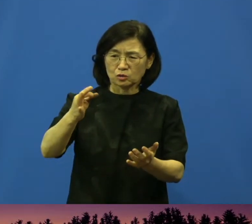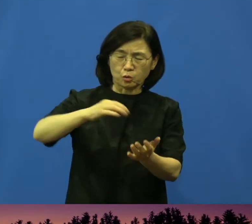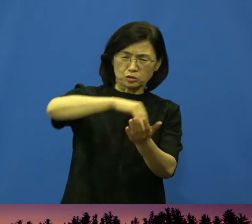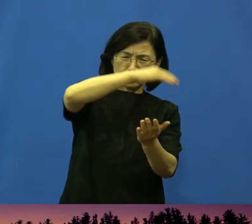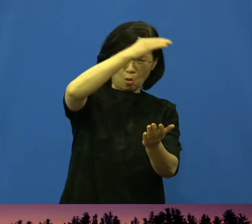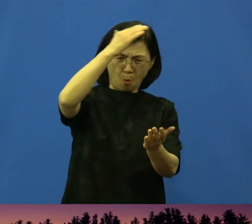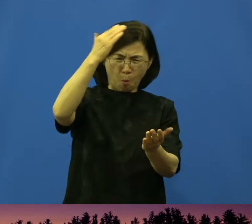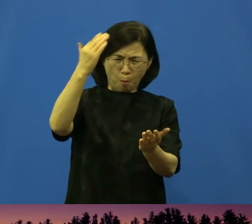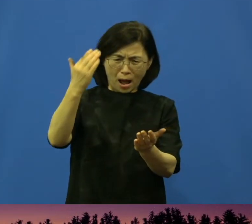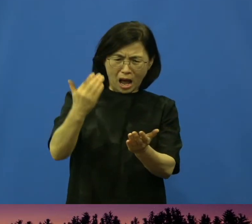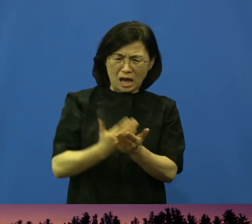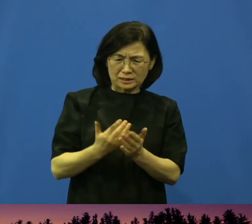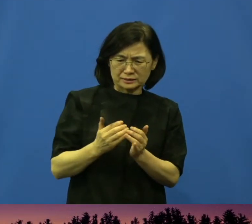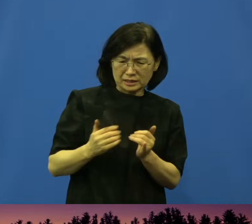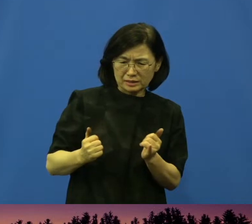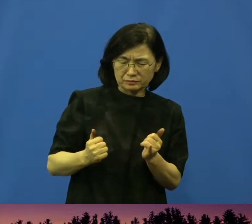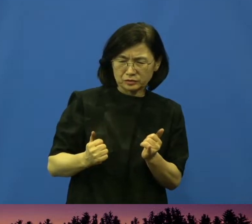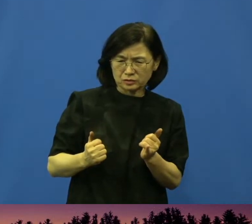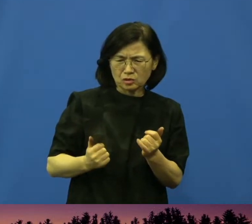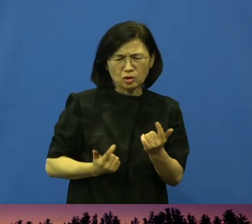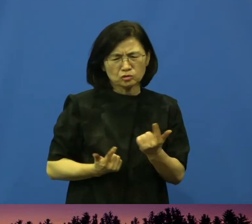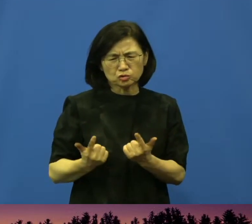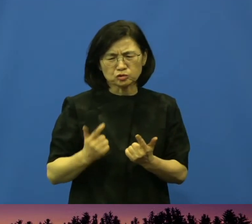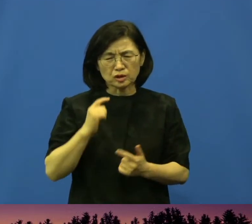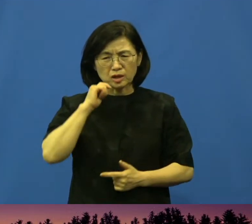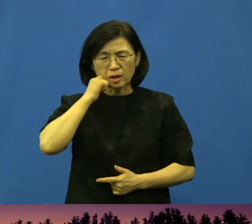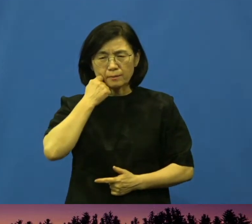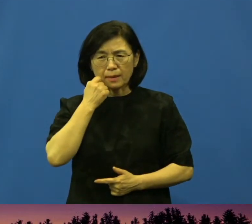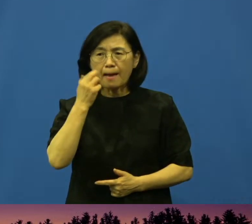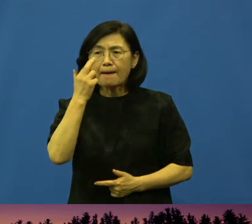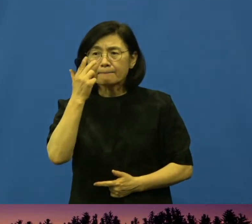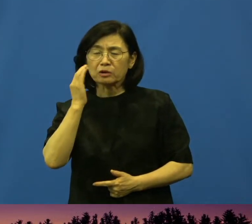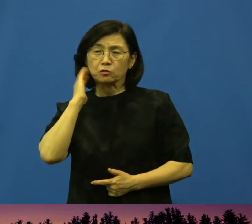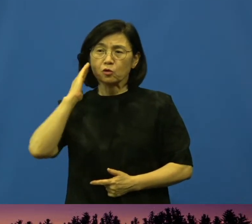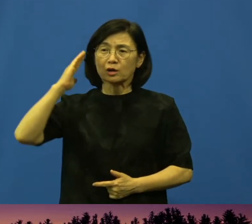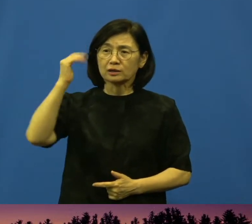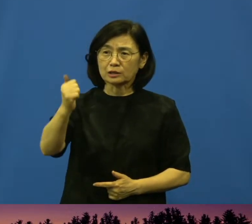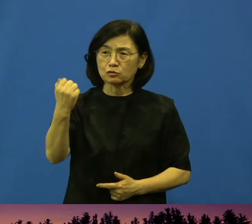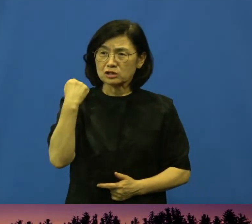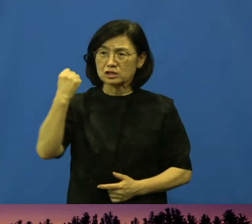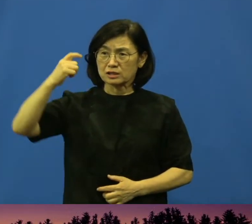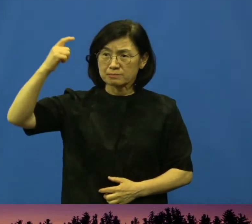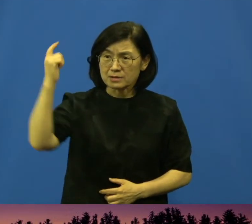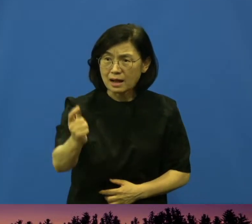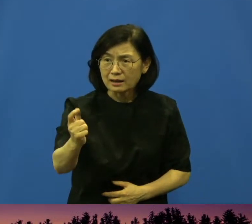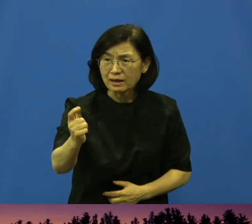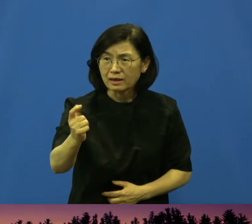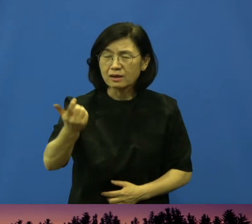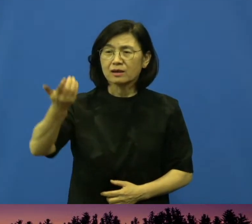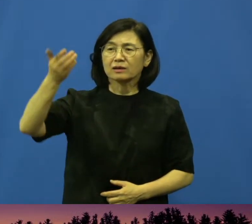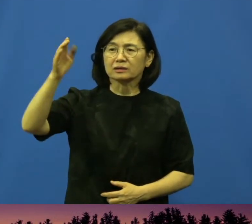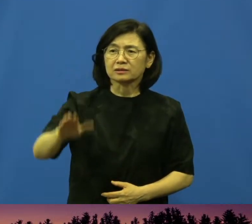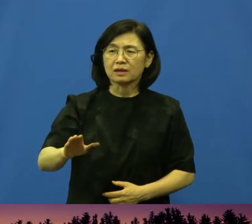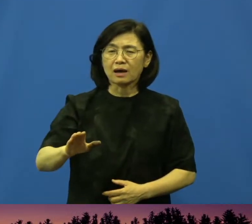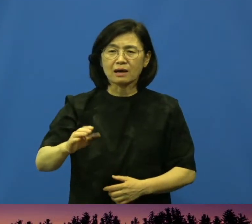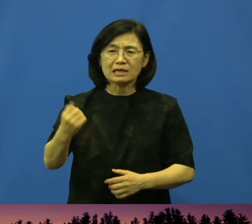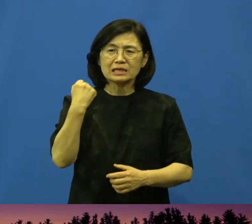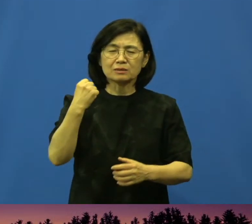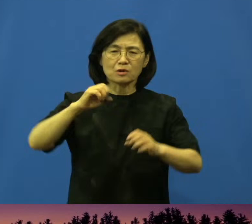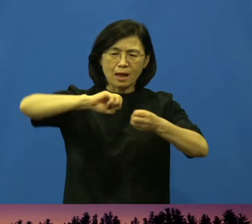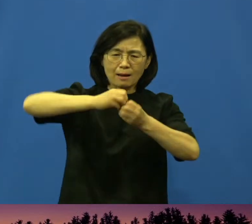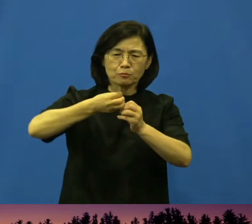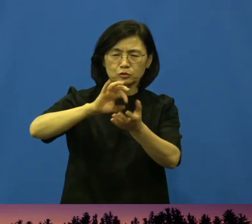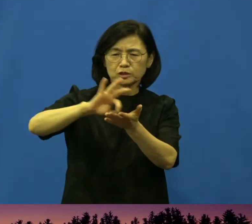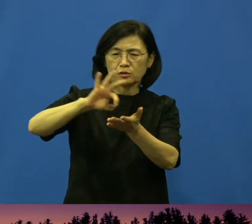많이 있으면 어려워지는 거죠. 그래서 미국 대통령이 권한이 많아 보이지만 견제와 제한이 굉장히